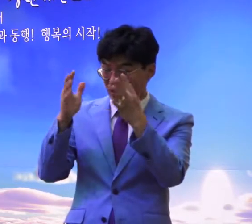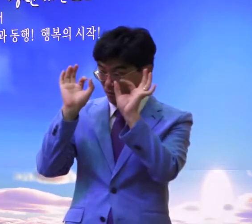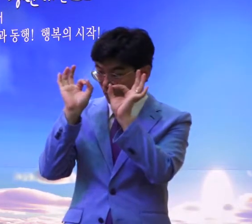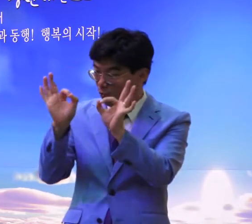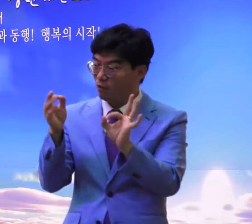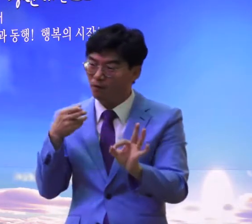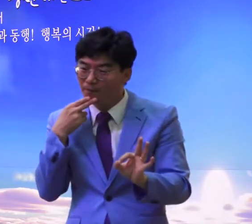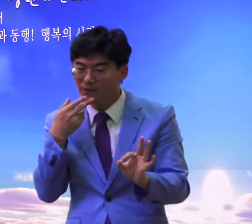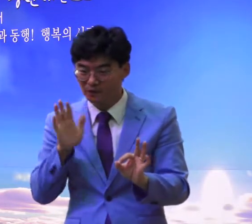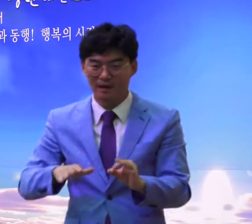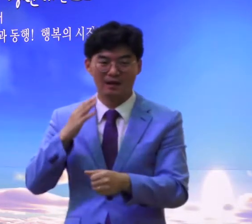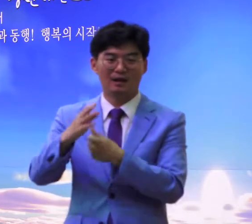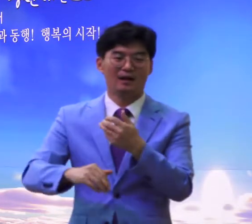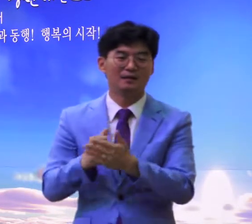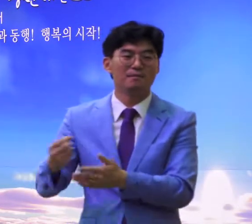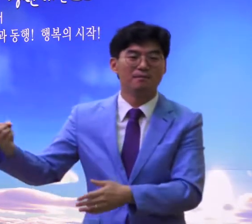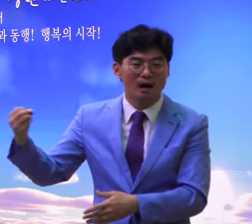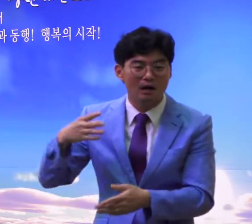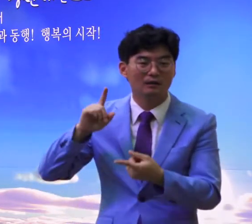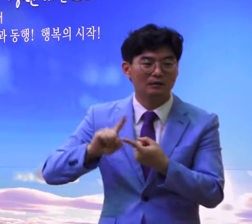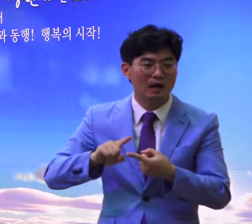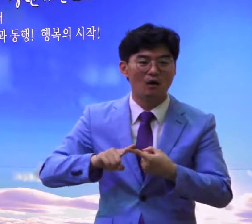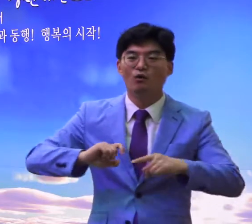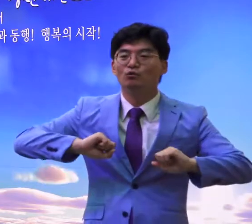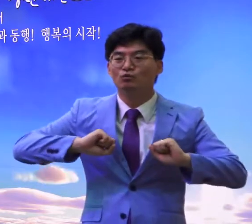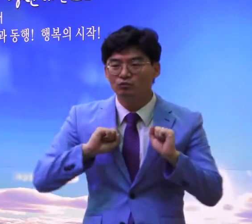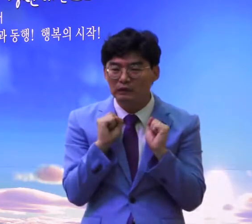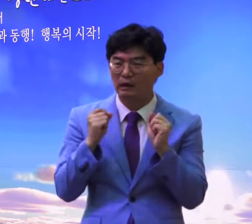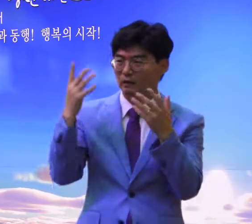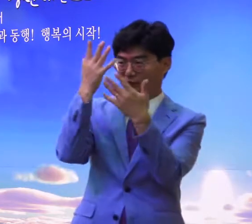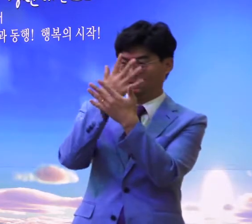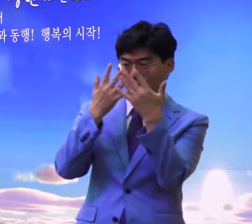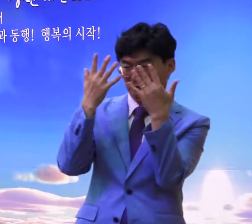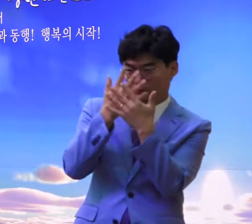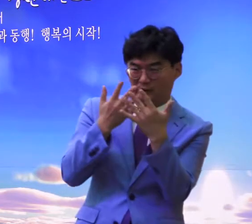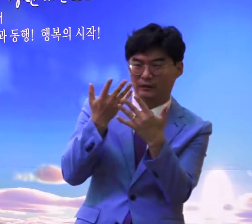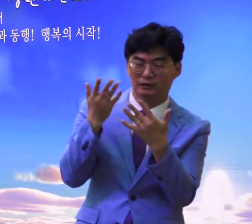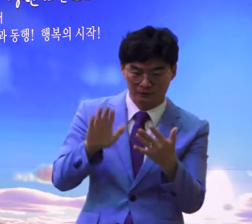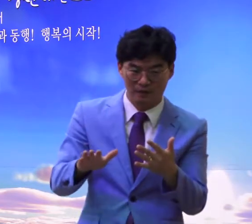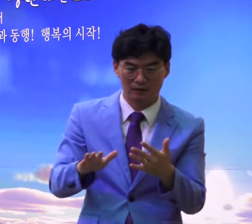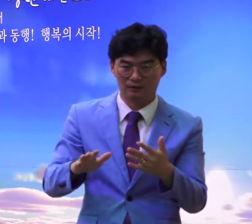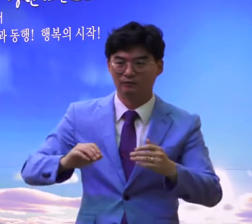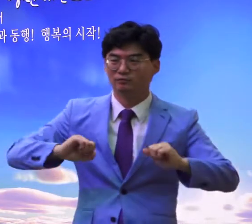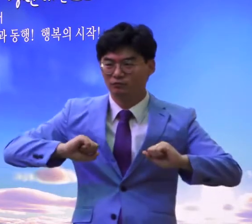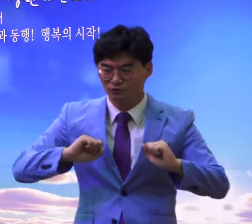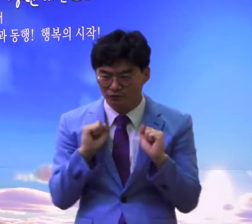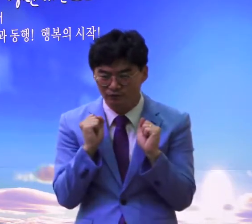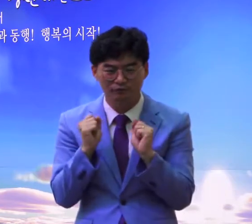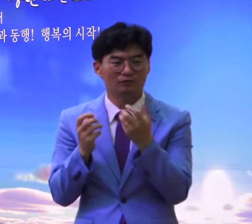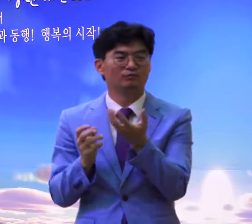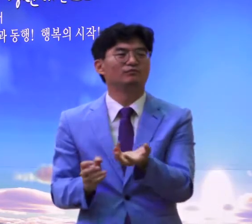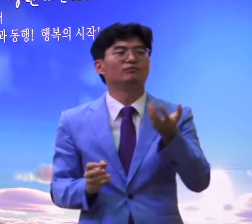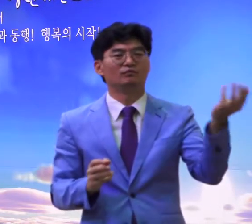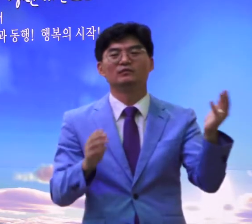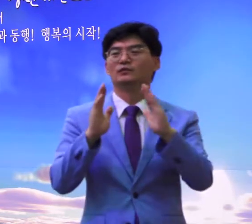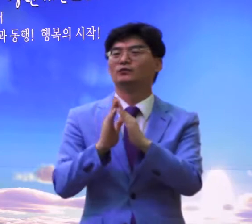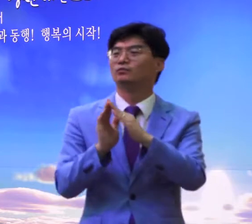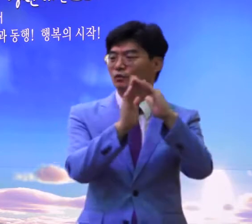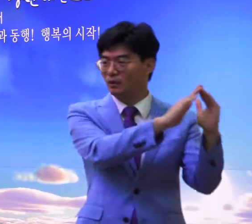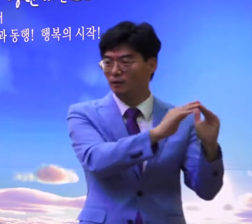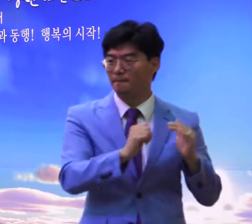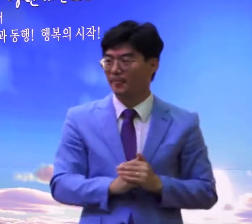떠납니다. 우리는 그렇게 하죠. 우리가 어딘가로 갈 때에 목적지를 확인합니다. 어디로 가야 되는지,